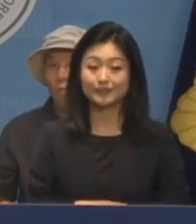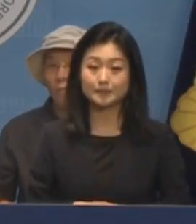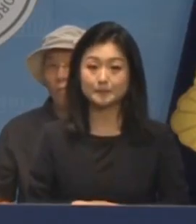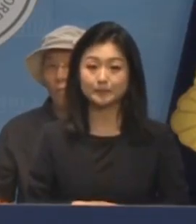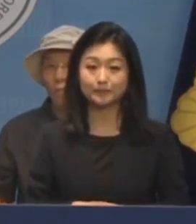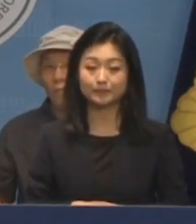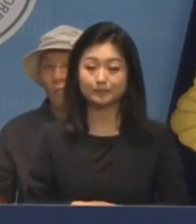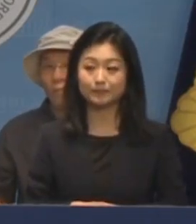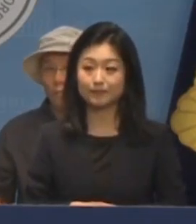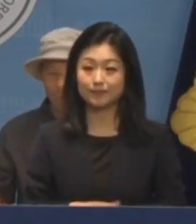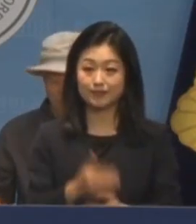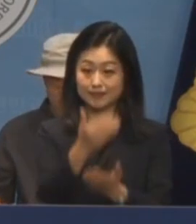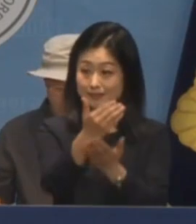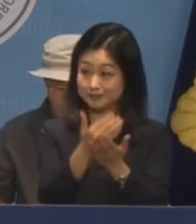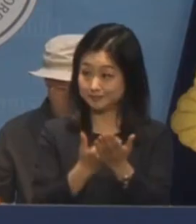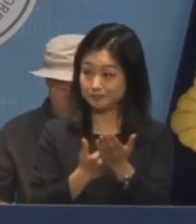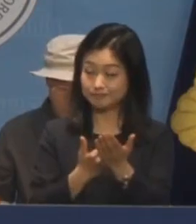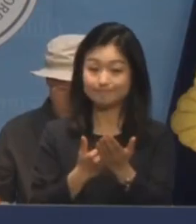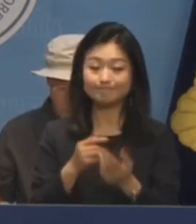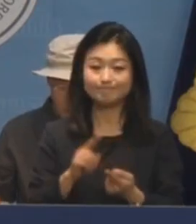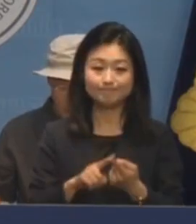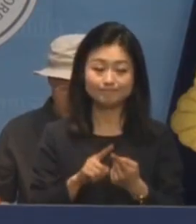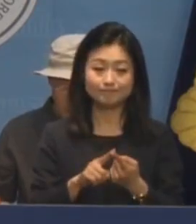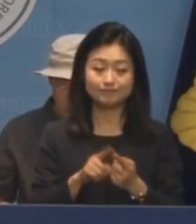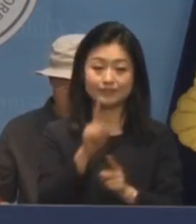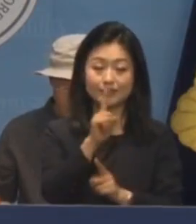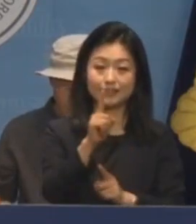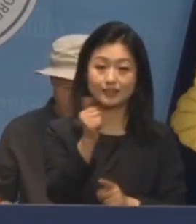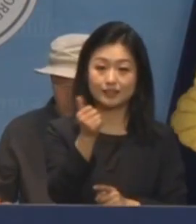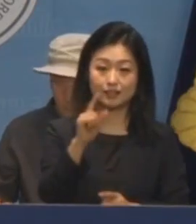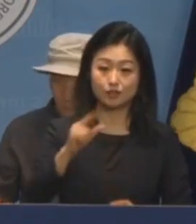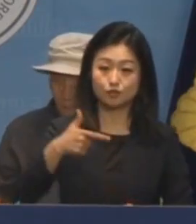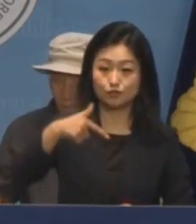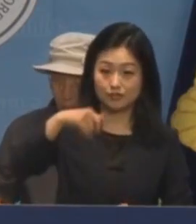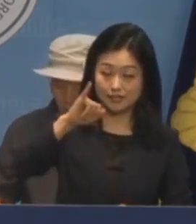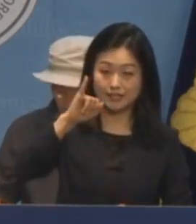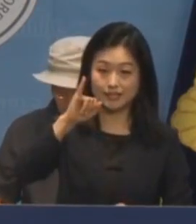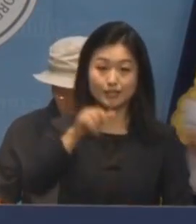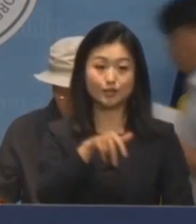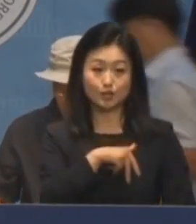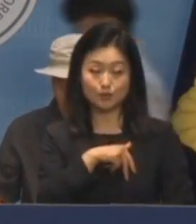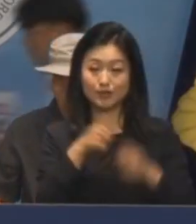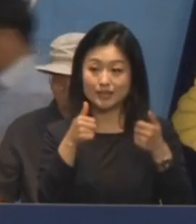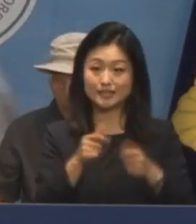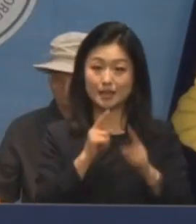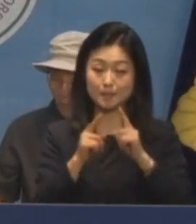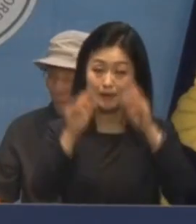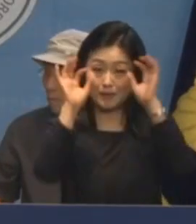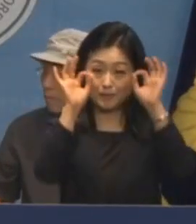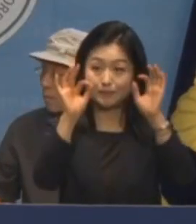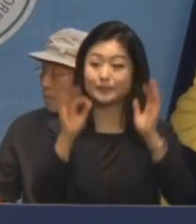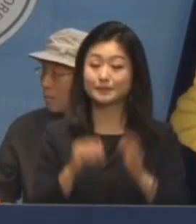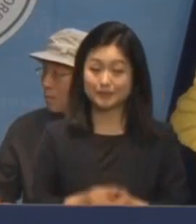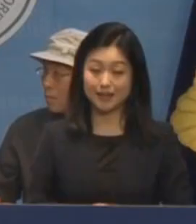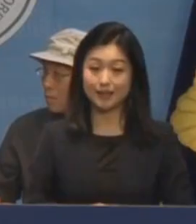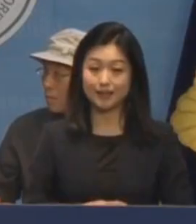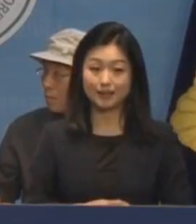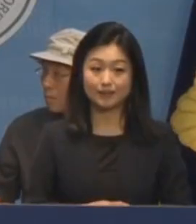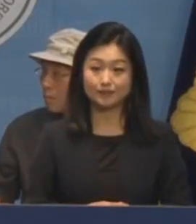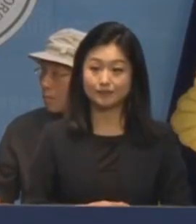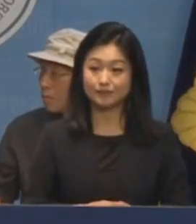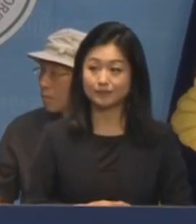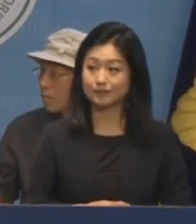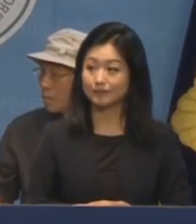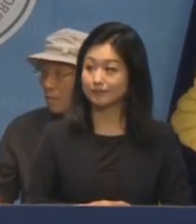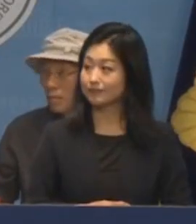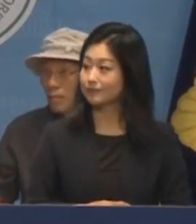이번 기자회견을 소개하는 이은기 의원님의 인사말부터 듣겠습니다. 우리 참석자들이 오른쪽으로